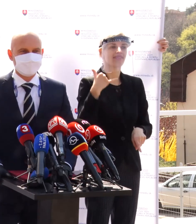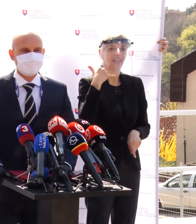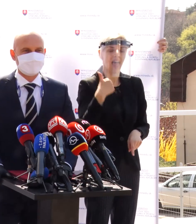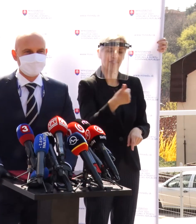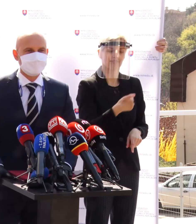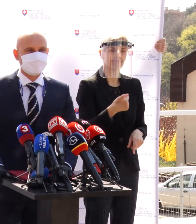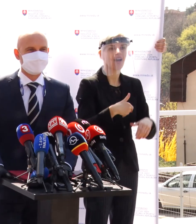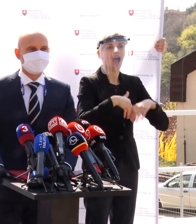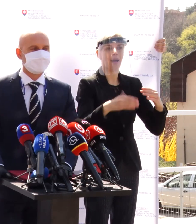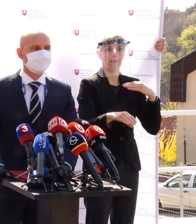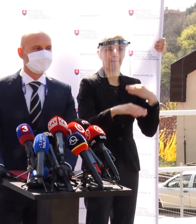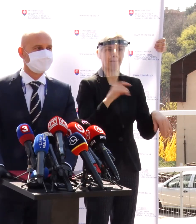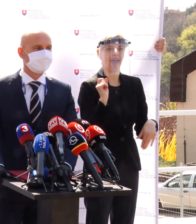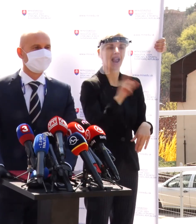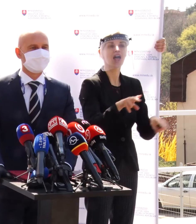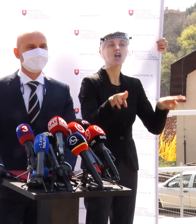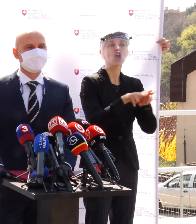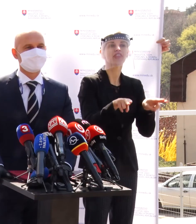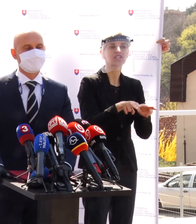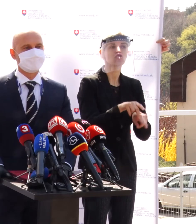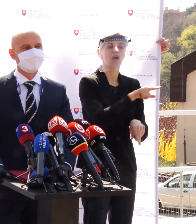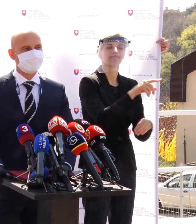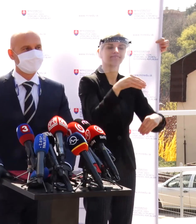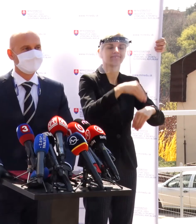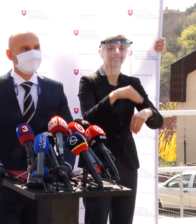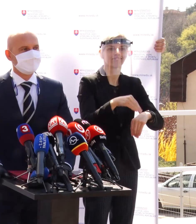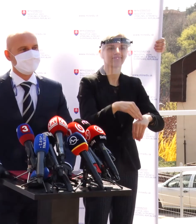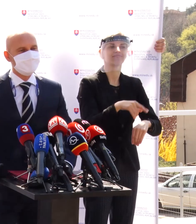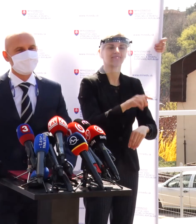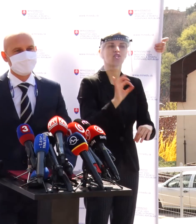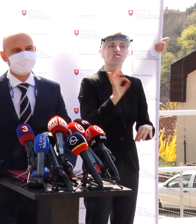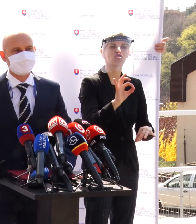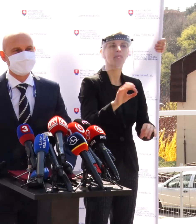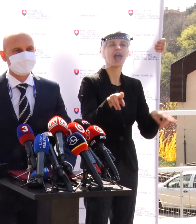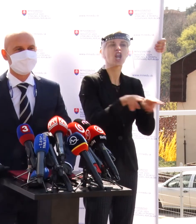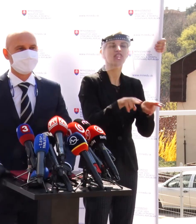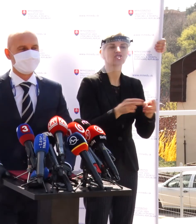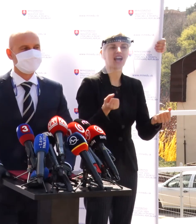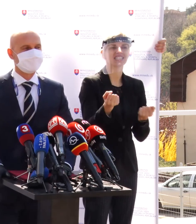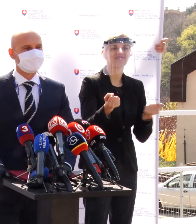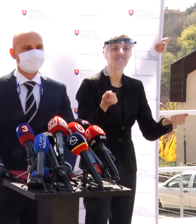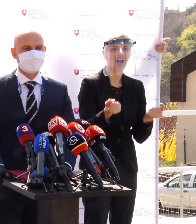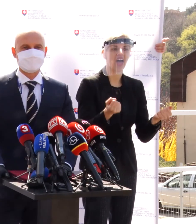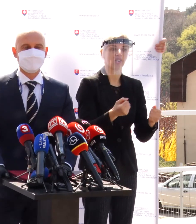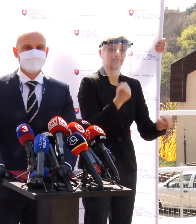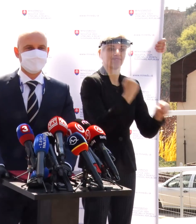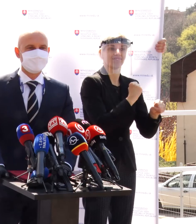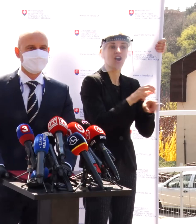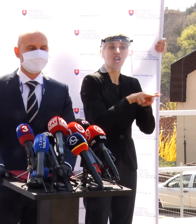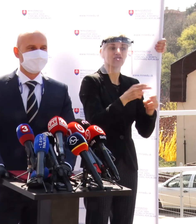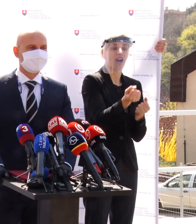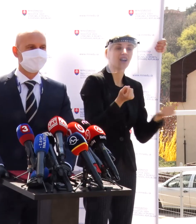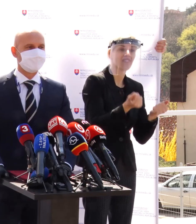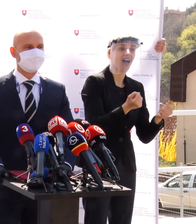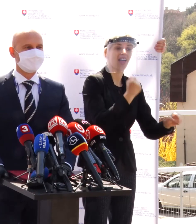a napíšte rodičom a tiež ocente ich prácu, že zvládajú to, čo musia doma zvládať ešte po zamestnaní a práce. A myslím